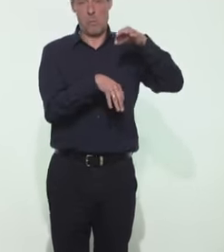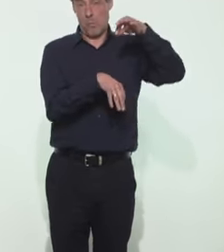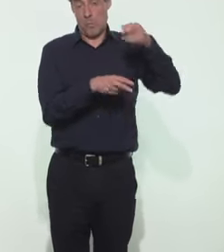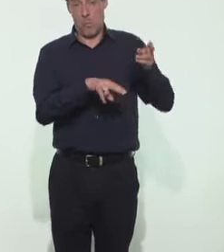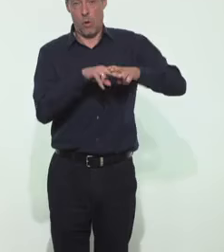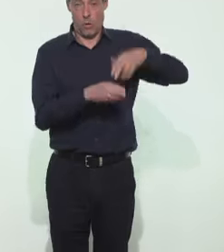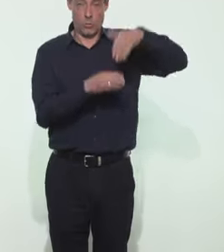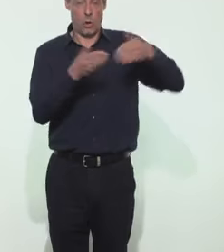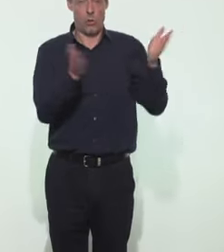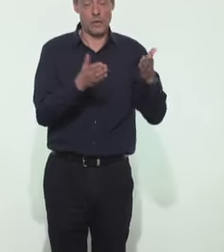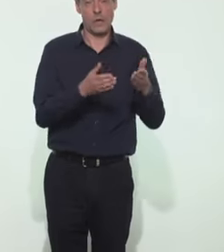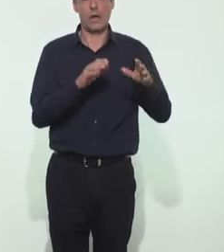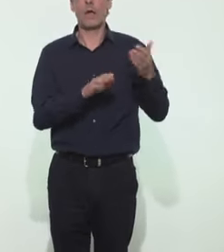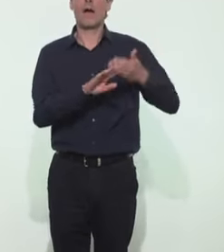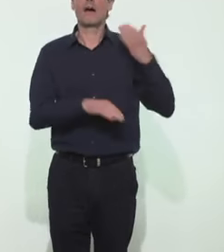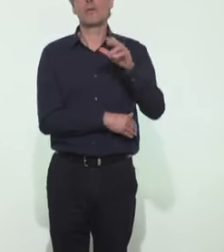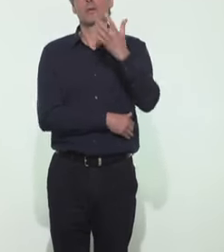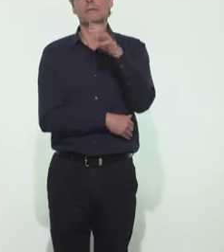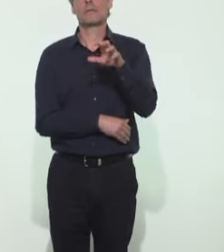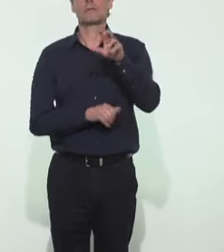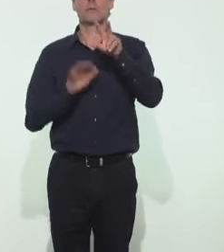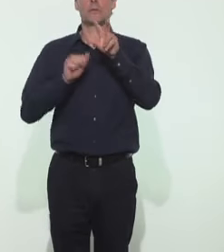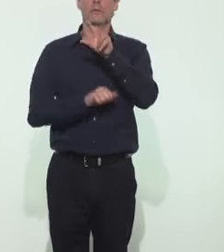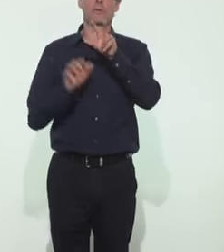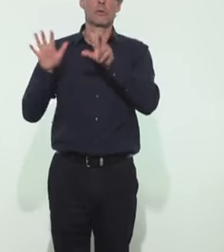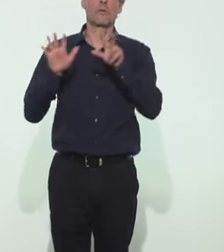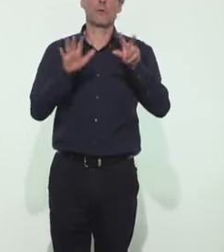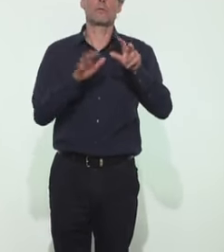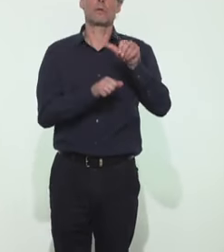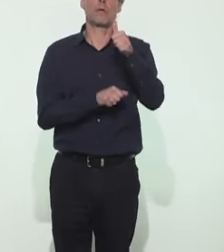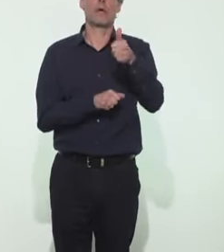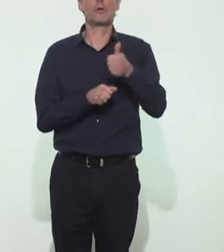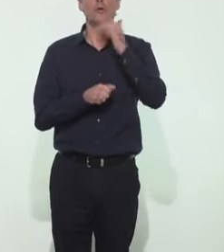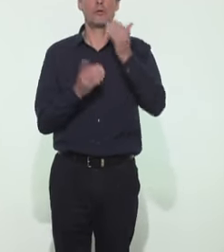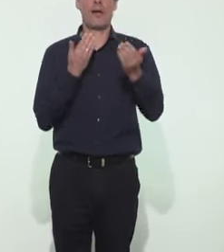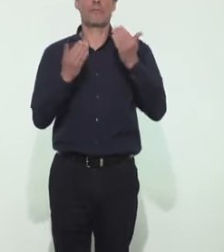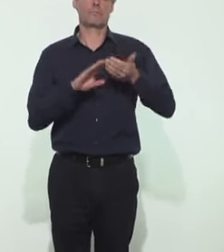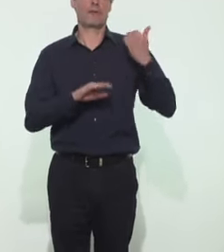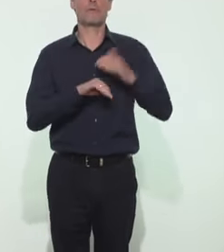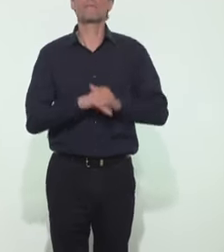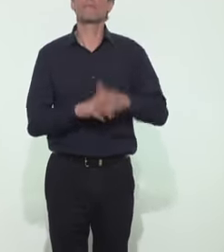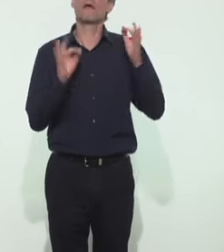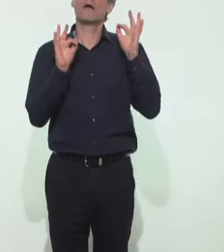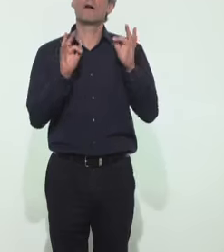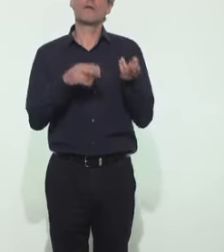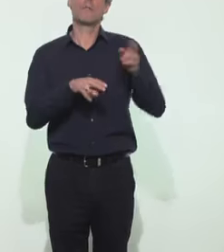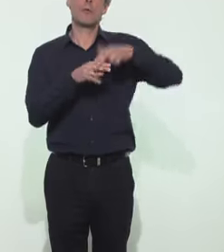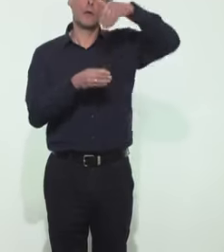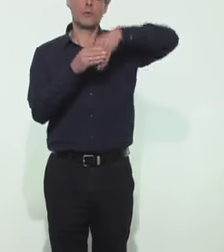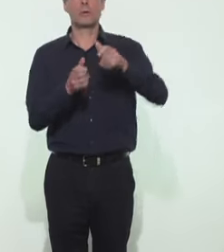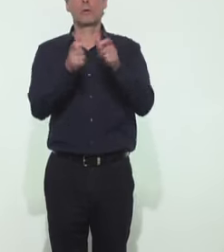contre 588 au cours de la journée précédente en ce qui concerne la mortalité dans les établissements sociaux